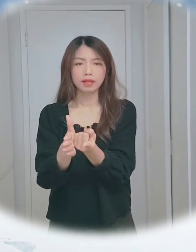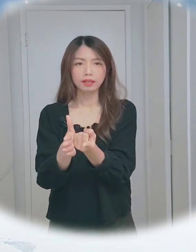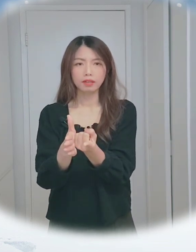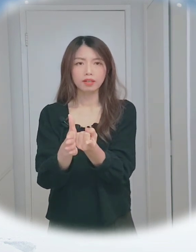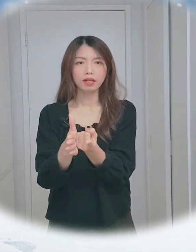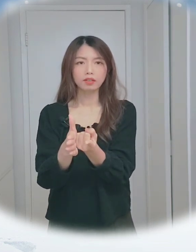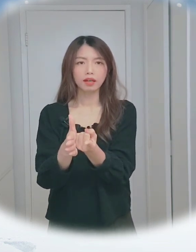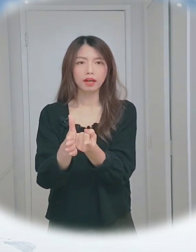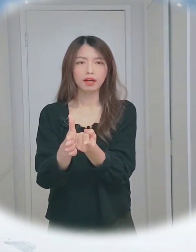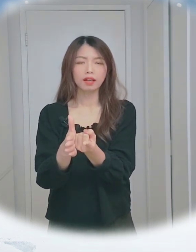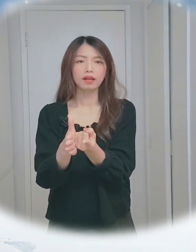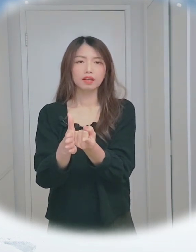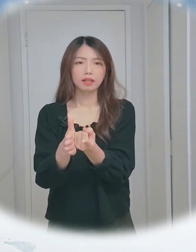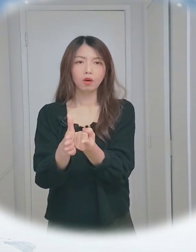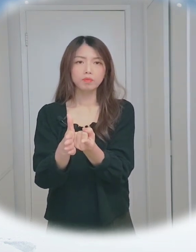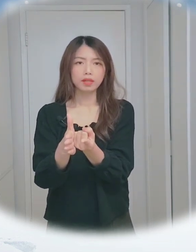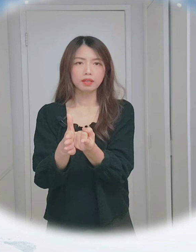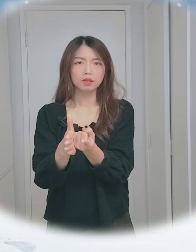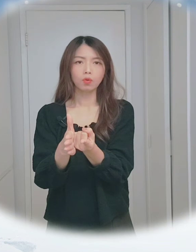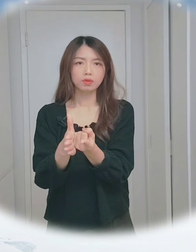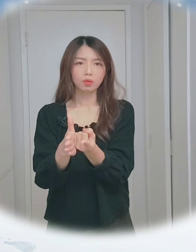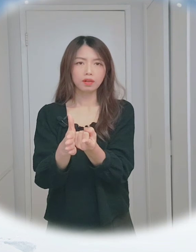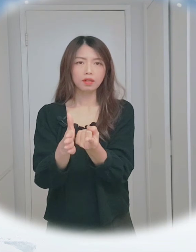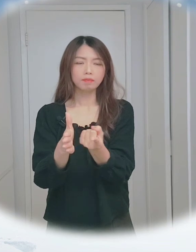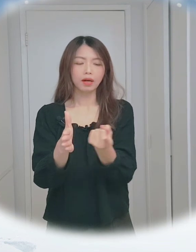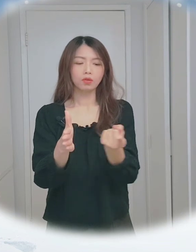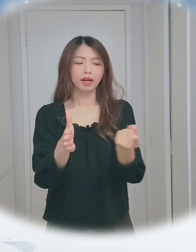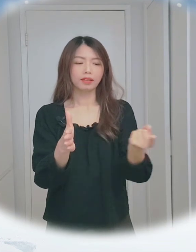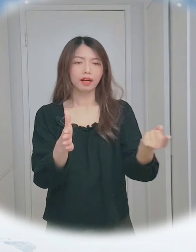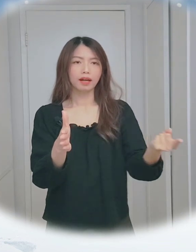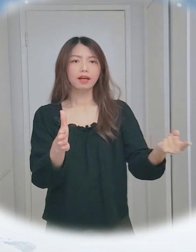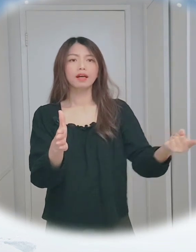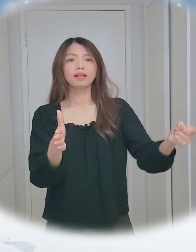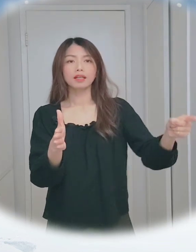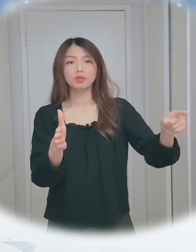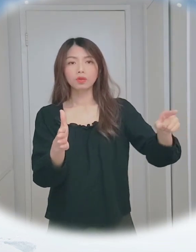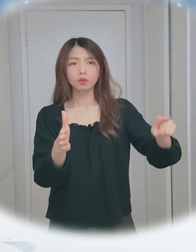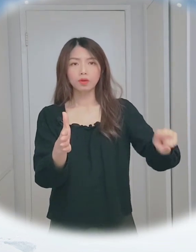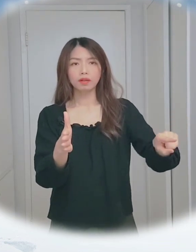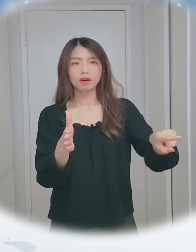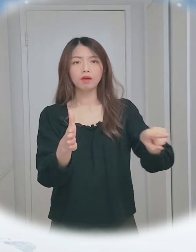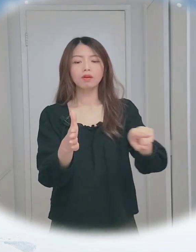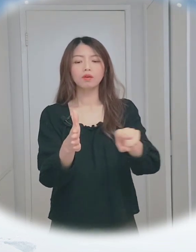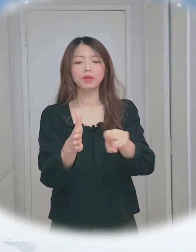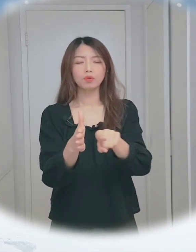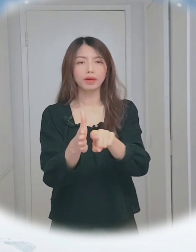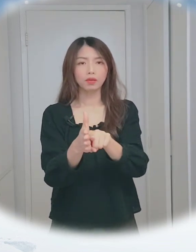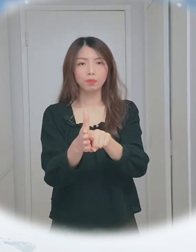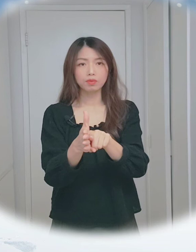이 상태에서 시작하셨다가 이 검지 있는 오른손을 밖으로 나갔다가 다시 손을 돌려서